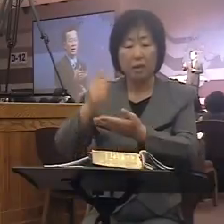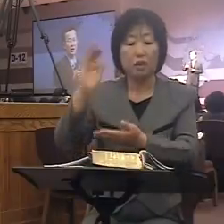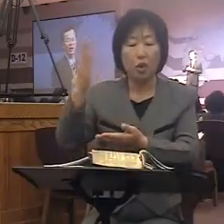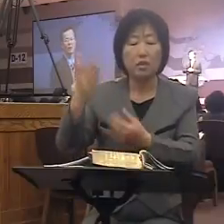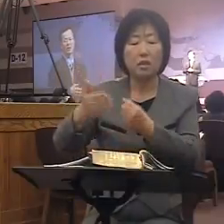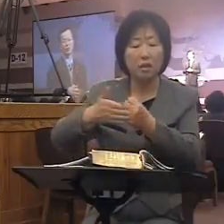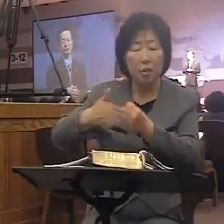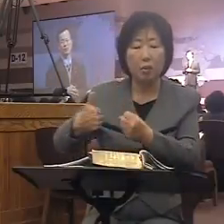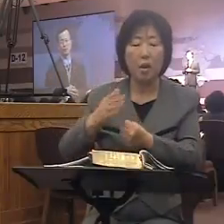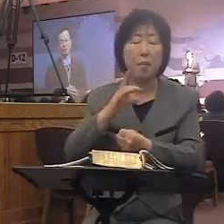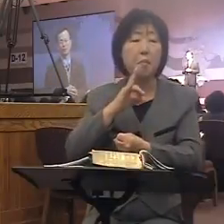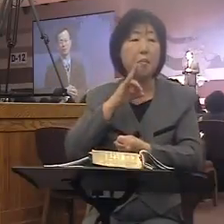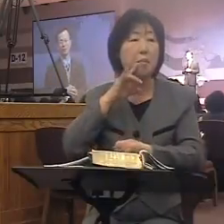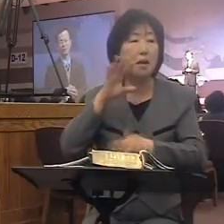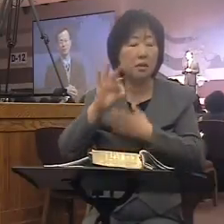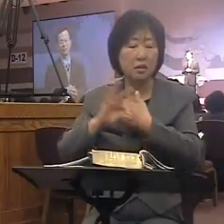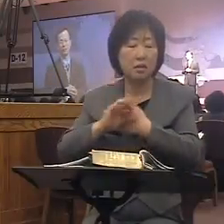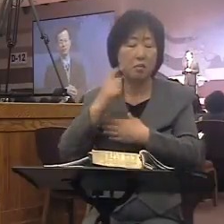만일 하나님께서